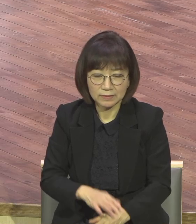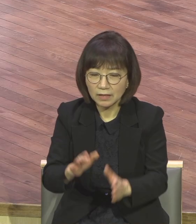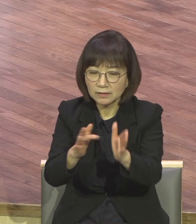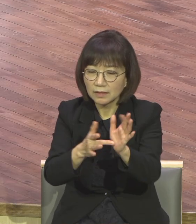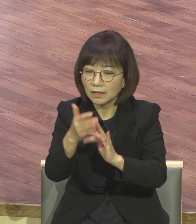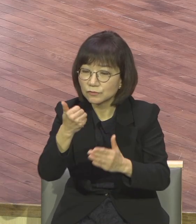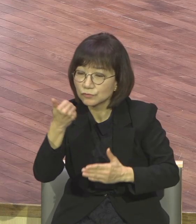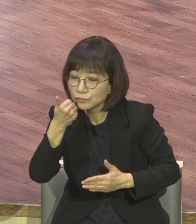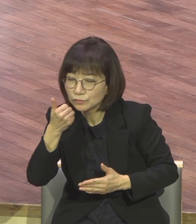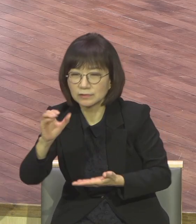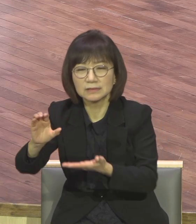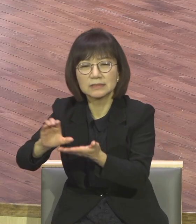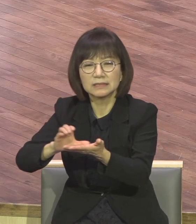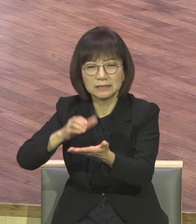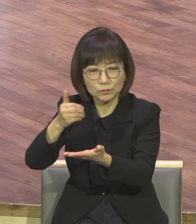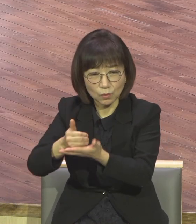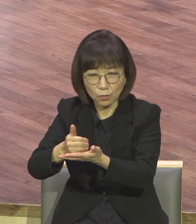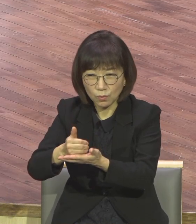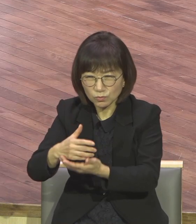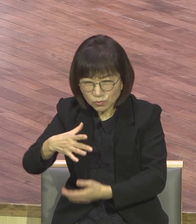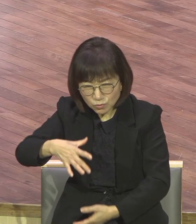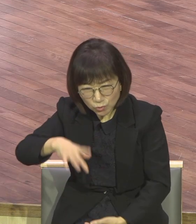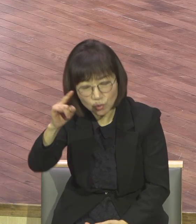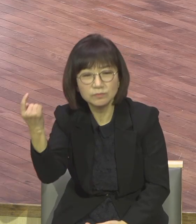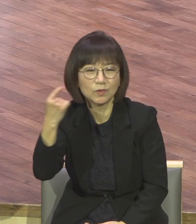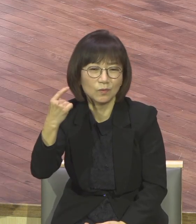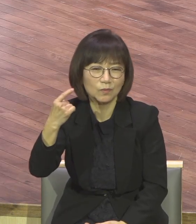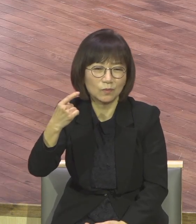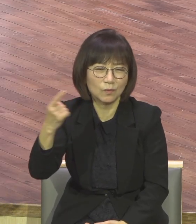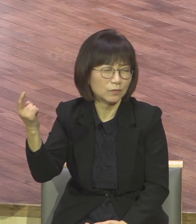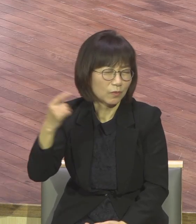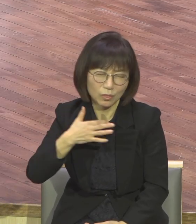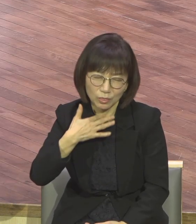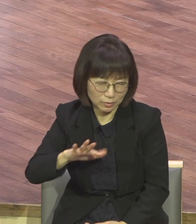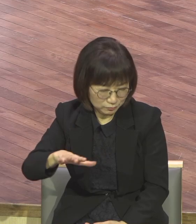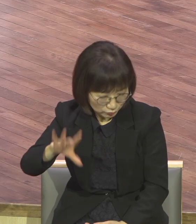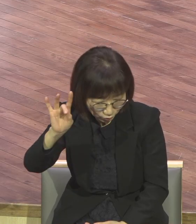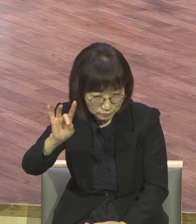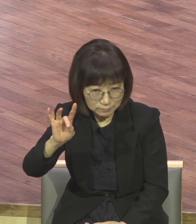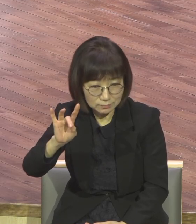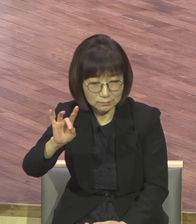그리스도 그런 말에 아예 없습니다. 0%입니다. 없습니다.